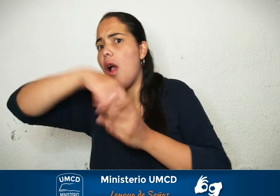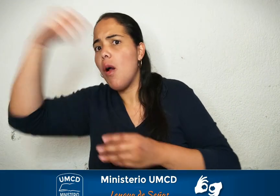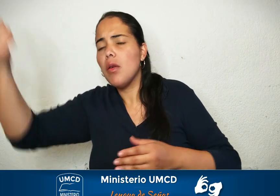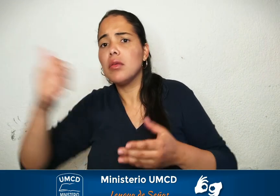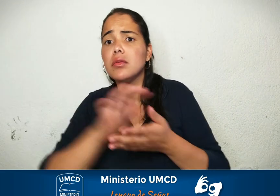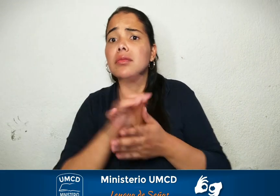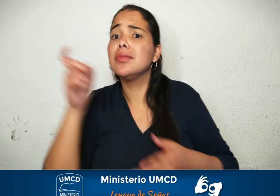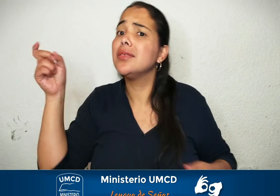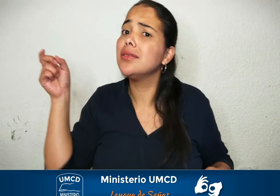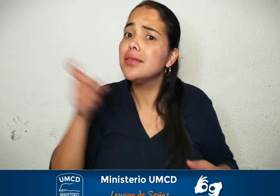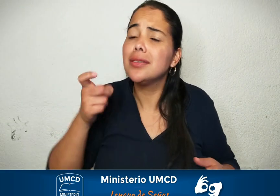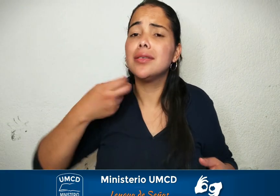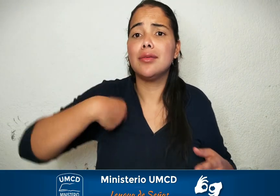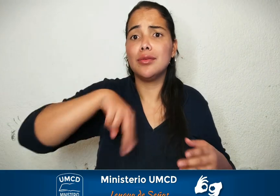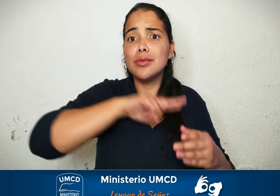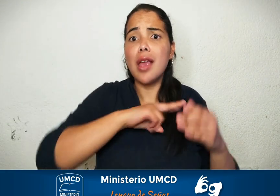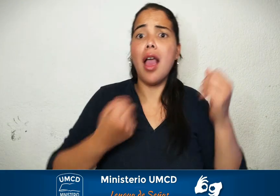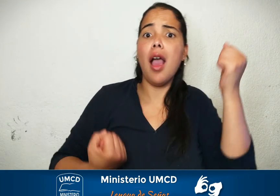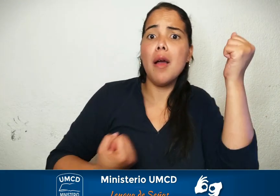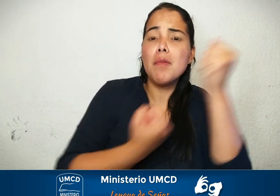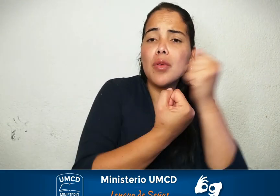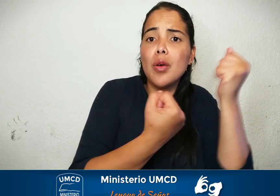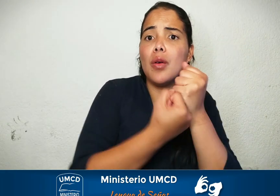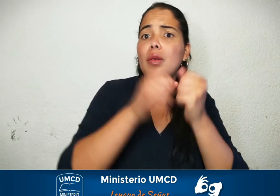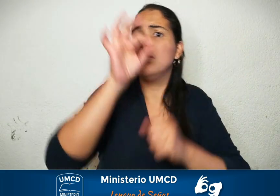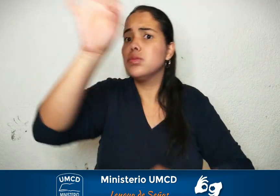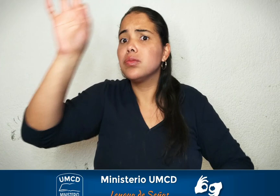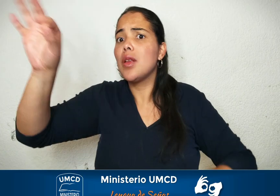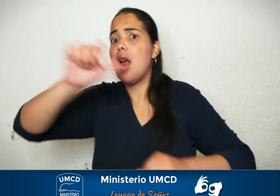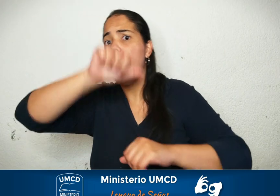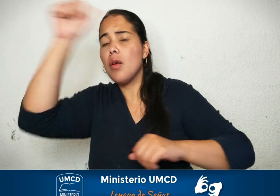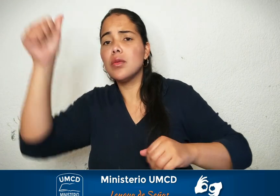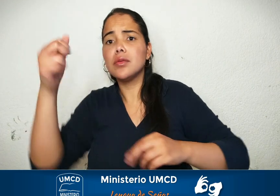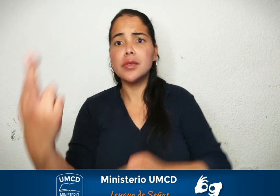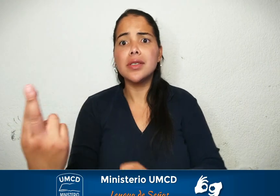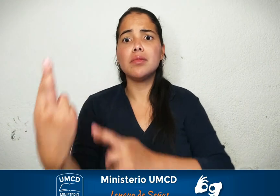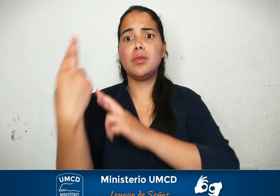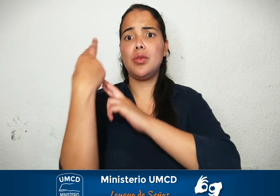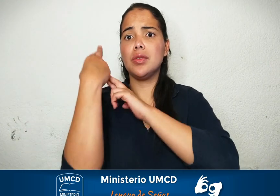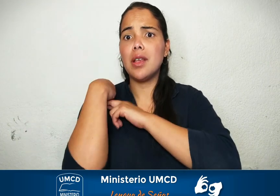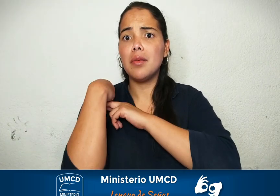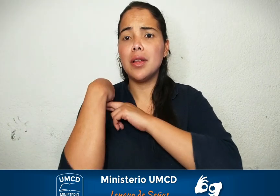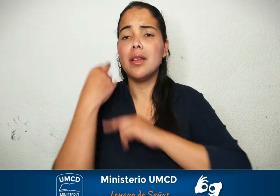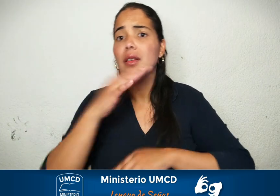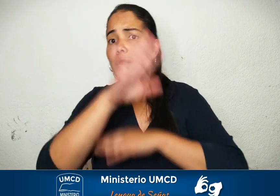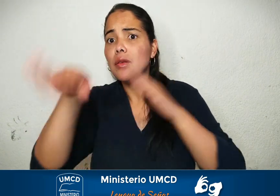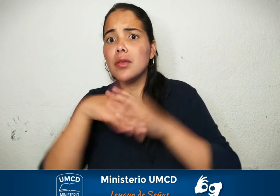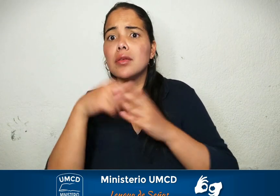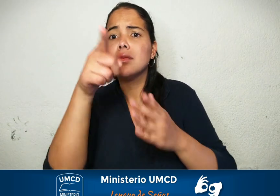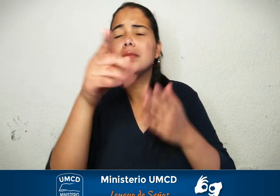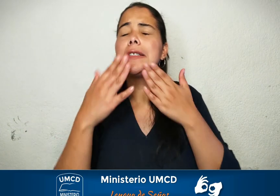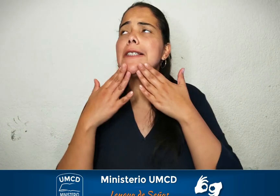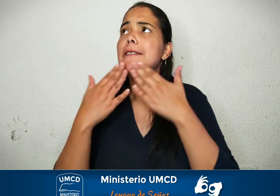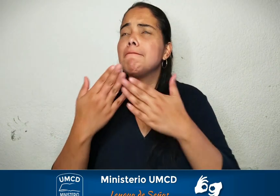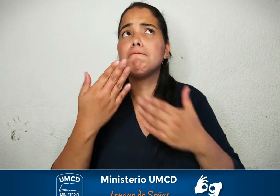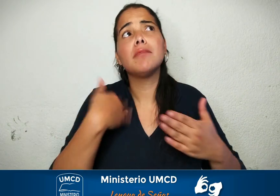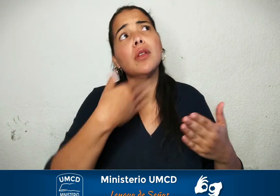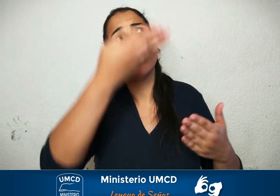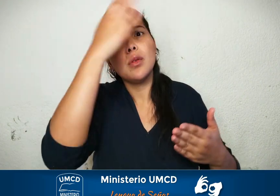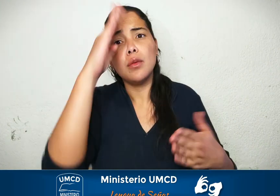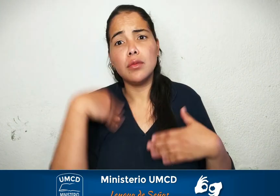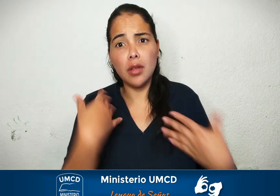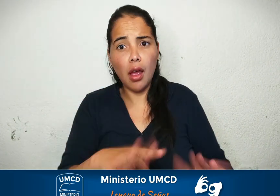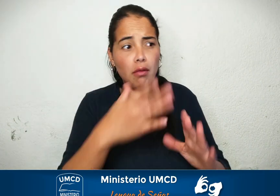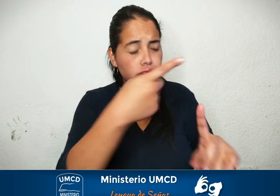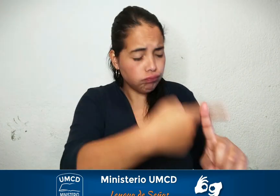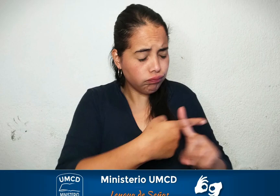tenemos que sustentar a aquellos que predican el Evangelio. Es nuestra responsabilidad y agradecimiento